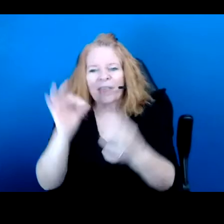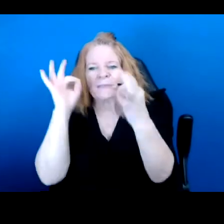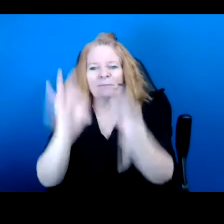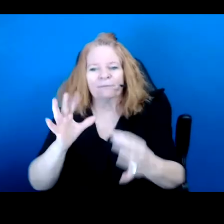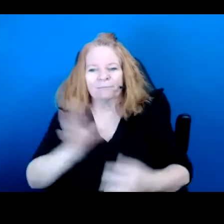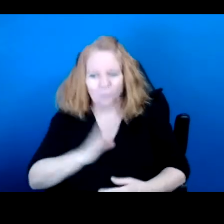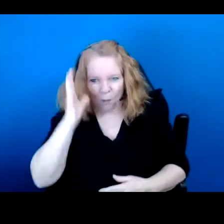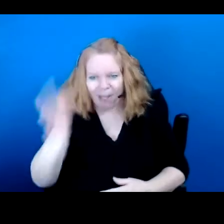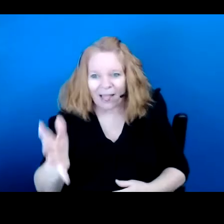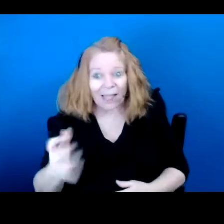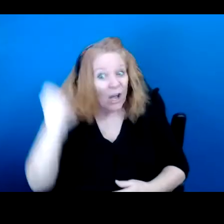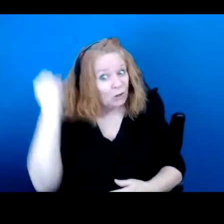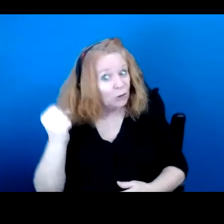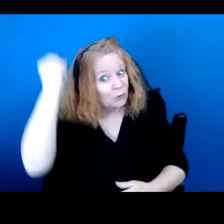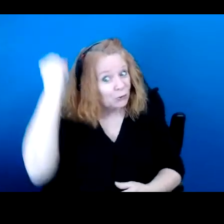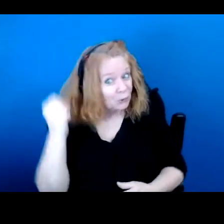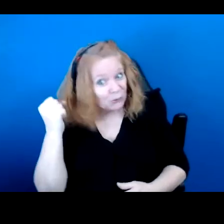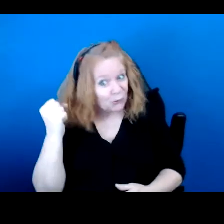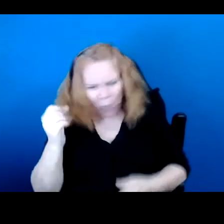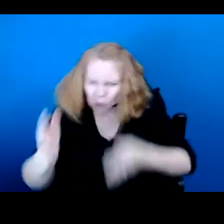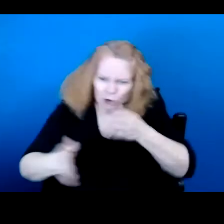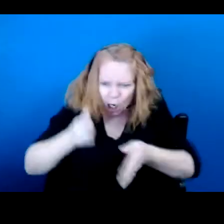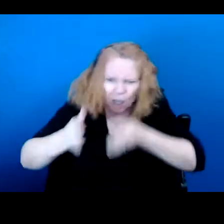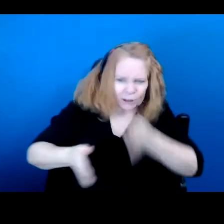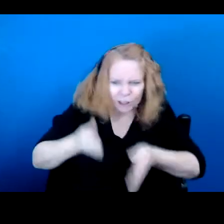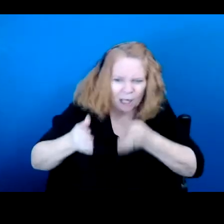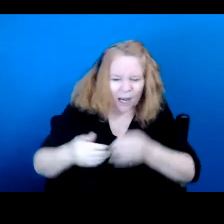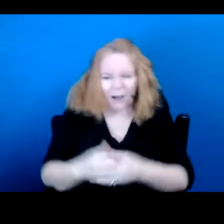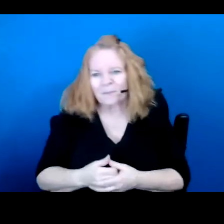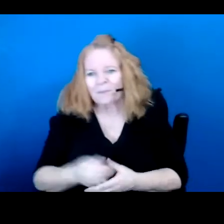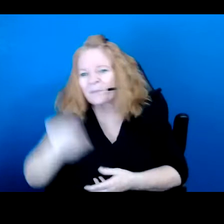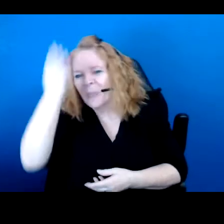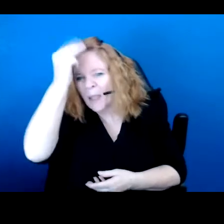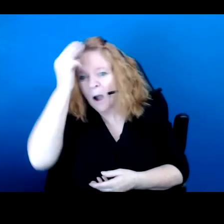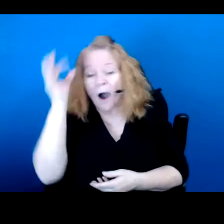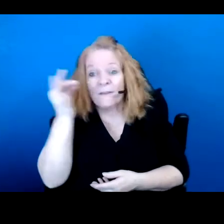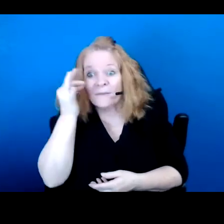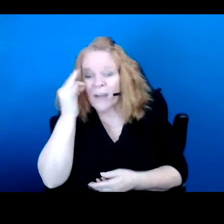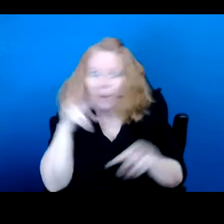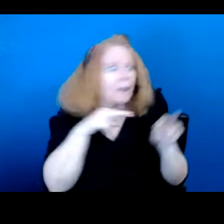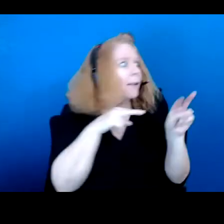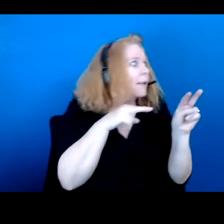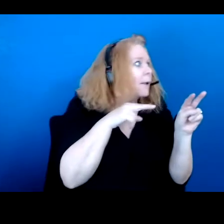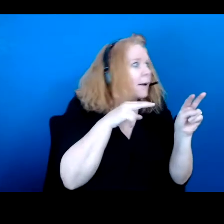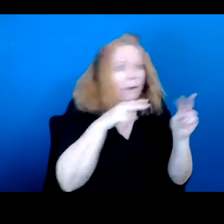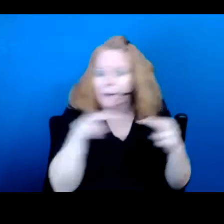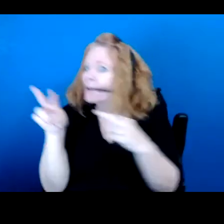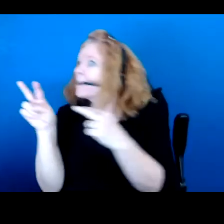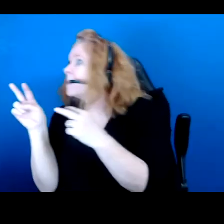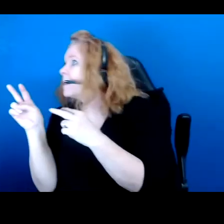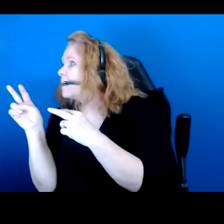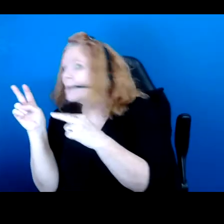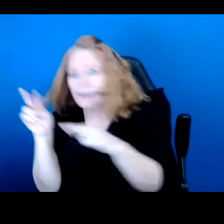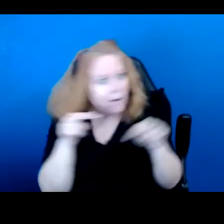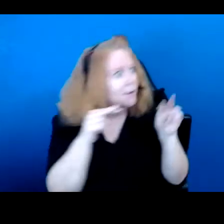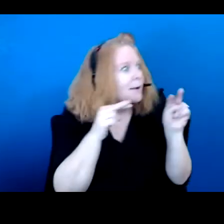así que con marvin y fav y todo va a estar bien maybin y fabi fueron hacia la